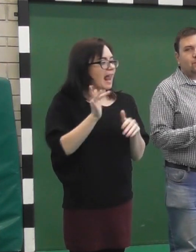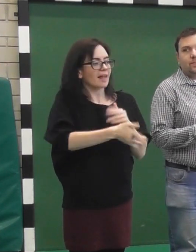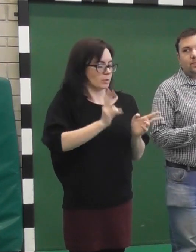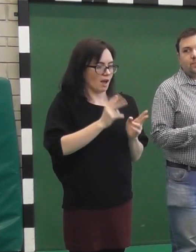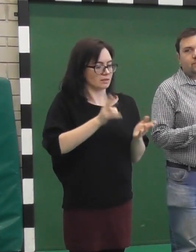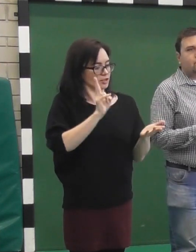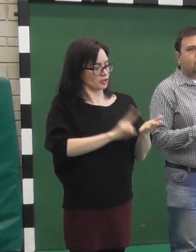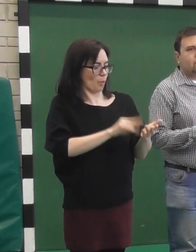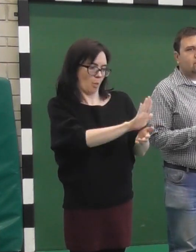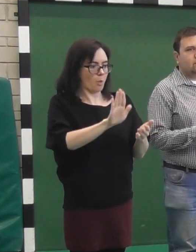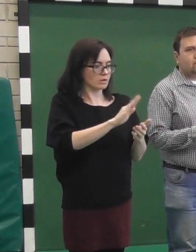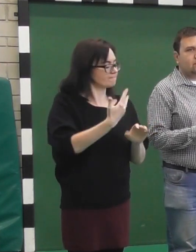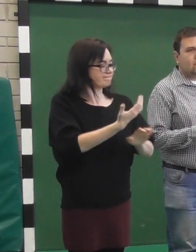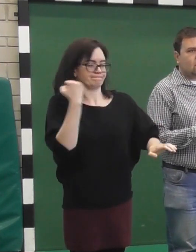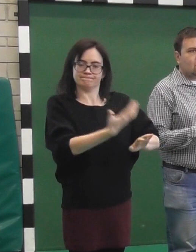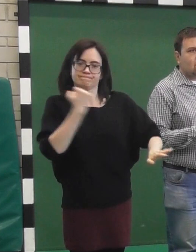elvett tőlük.